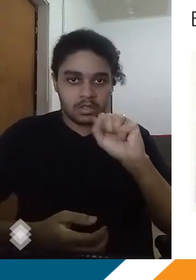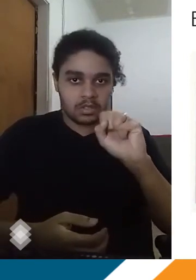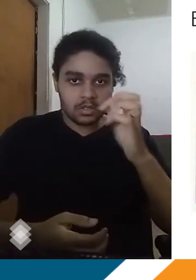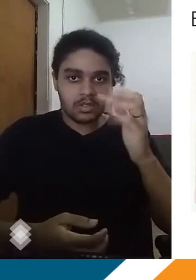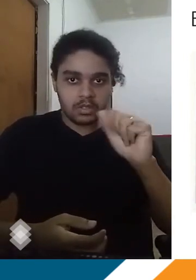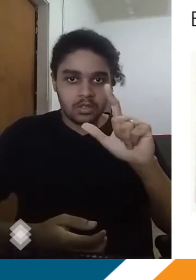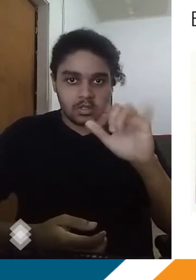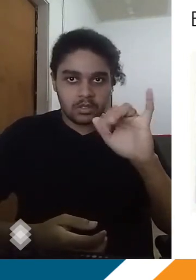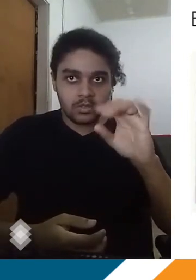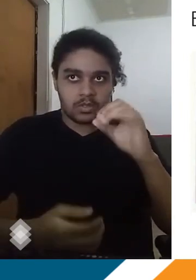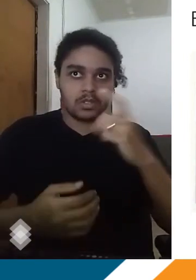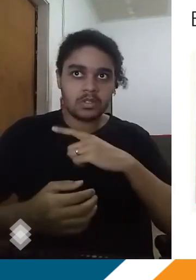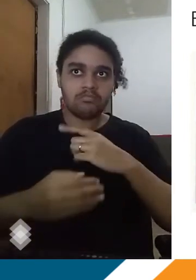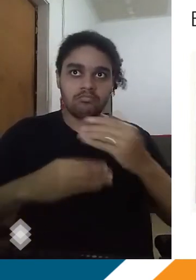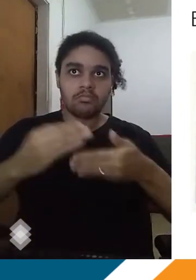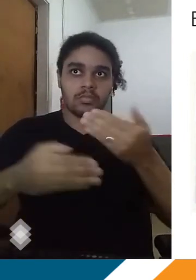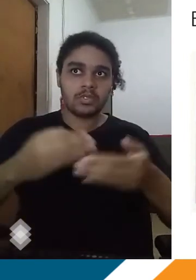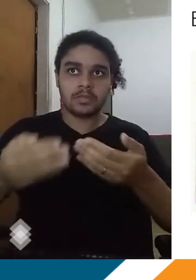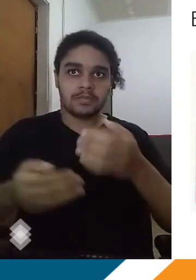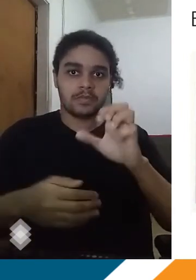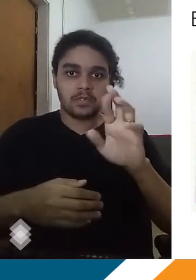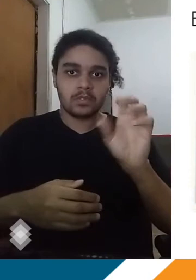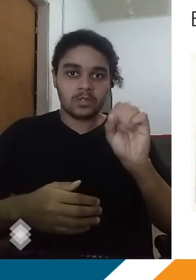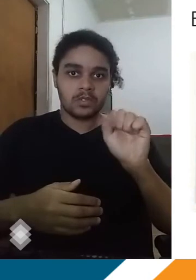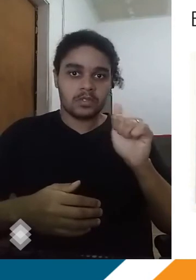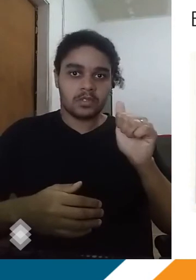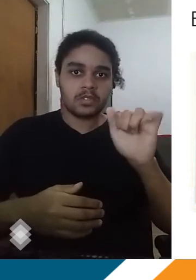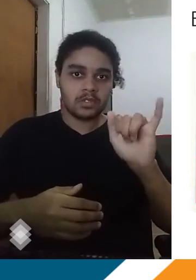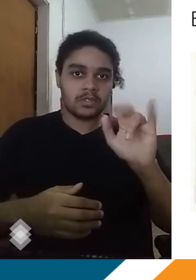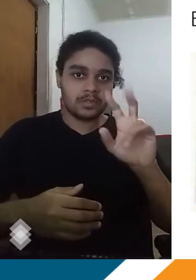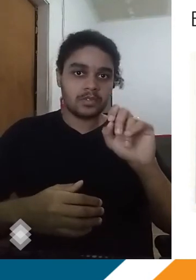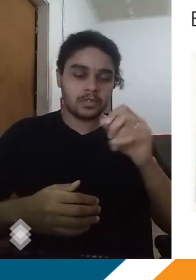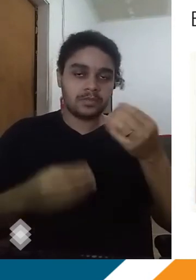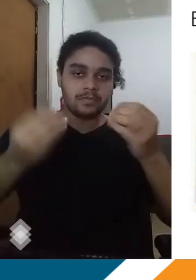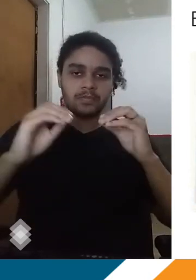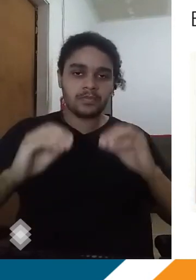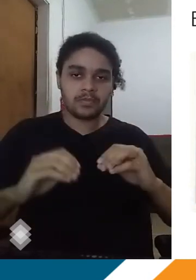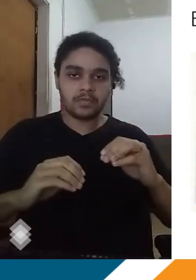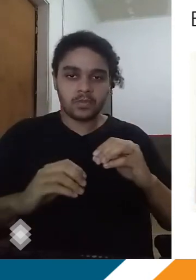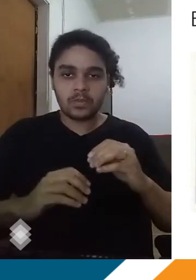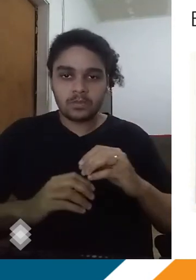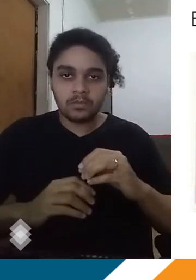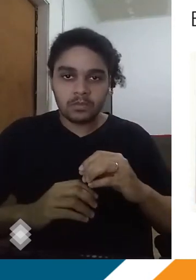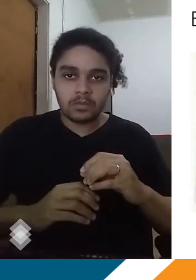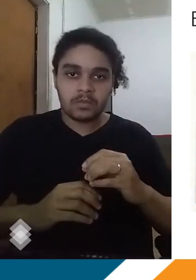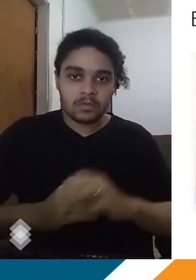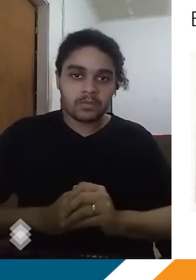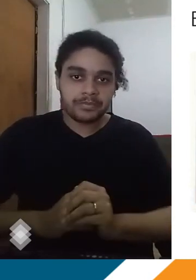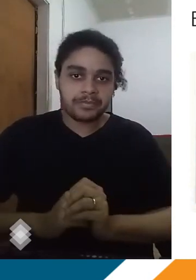Nos escudos cristalinos a gente vai ter os processos erosivos e nas bacias sedimentares a gente vai ter os processos de acumulação desses